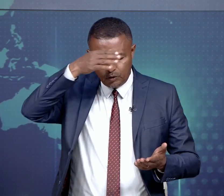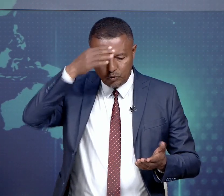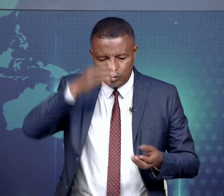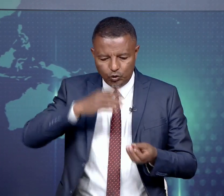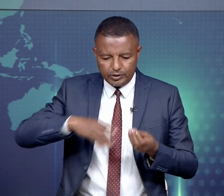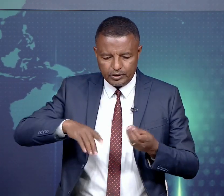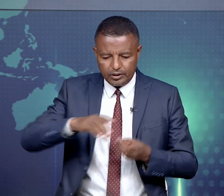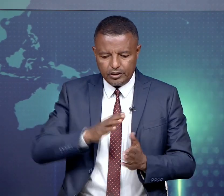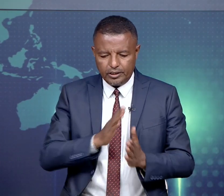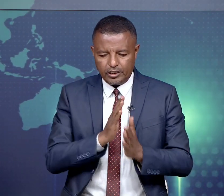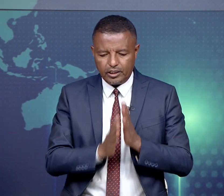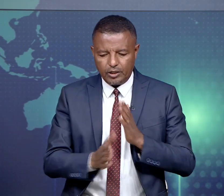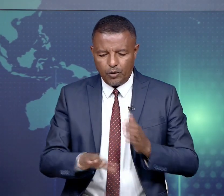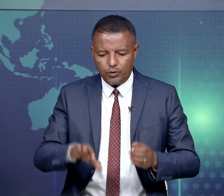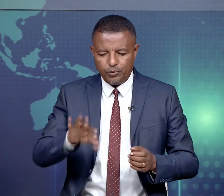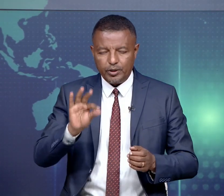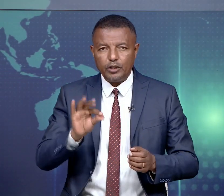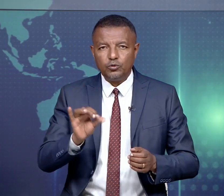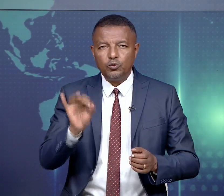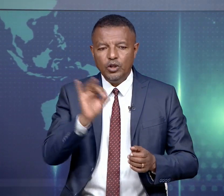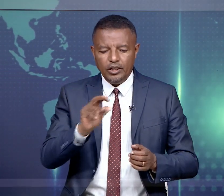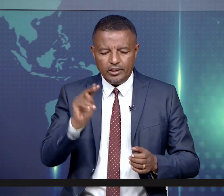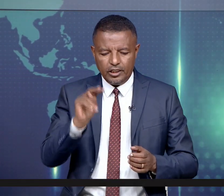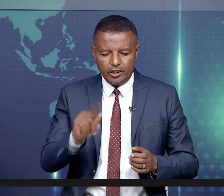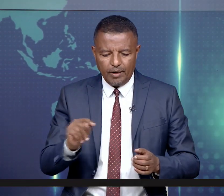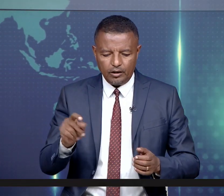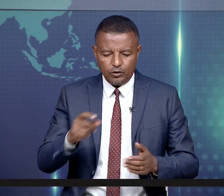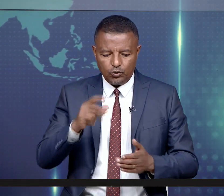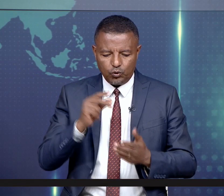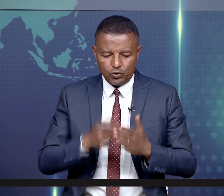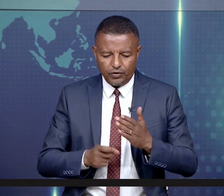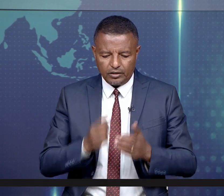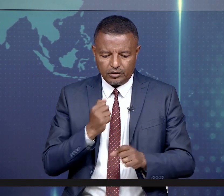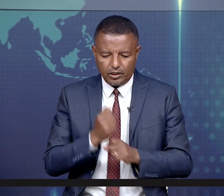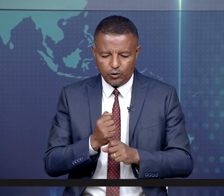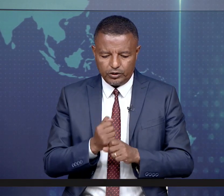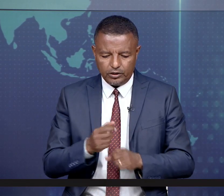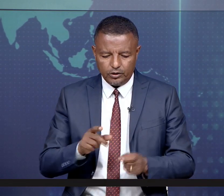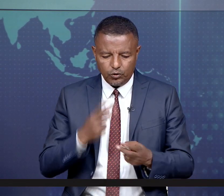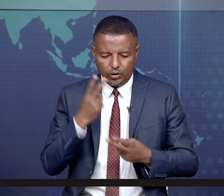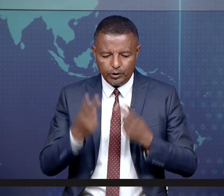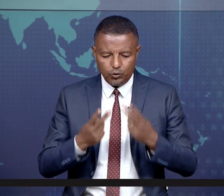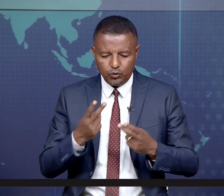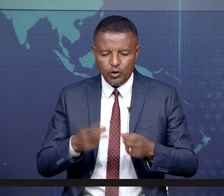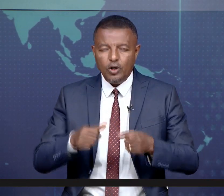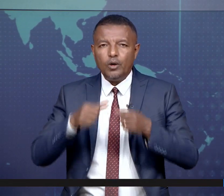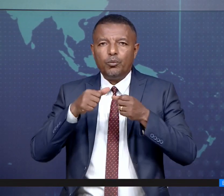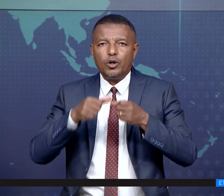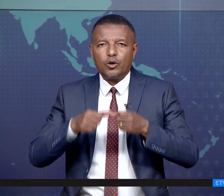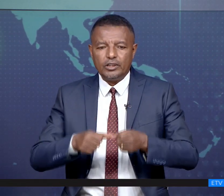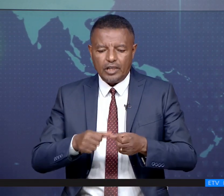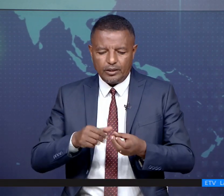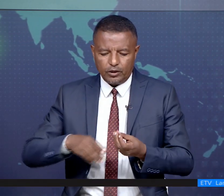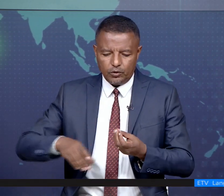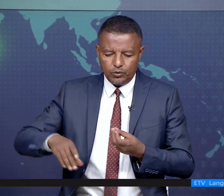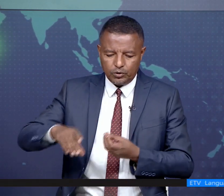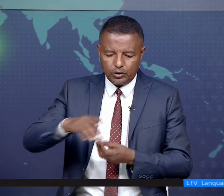በመሻገር ጉምዝ ክልል እየተከናወኑ የሚገኙ የልማት ቱርፋል ስራዎችን ጎበኙ። በቆይታቸው